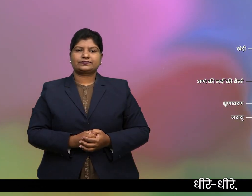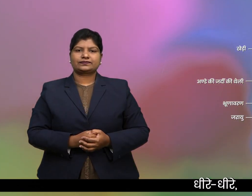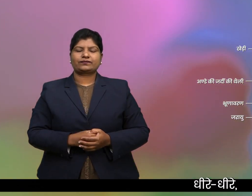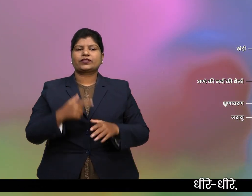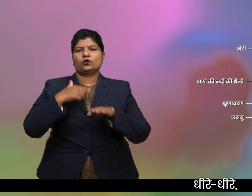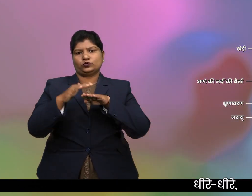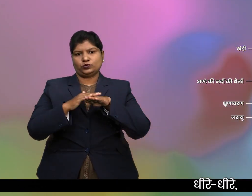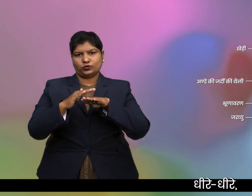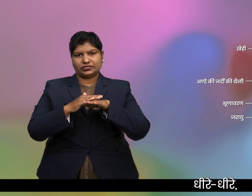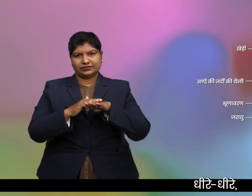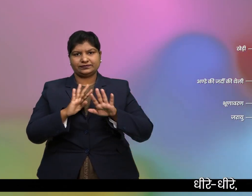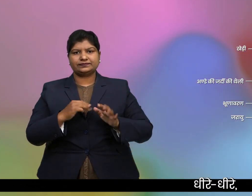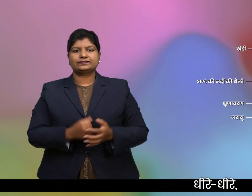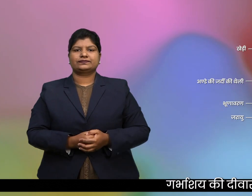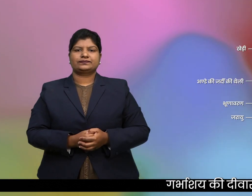धीरे धीरे